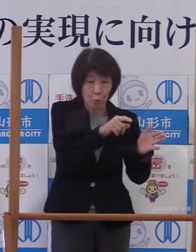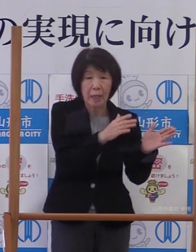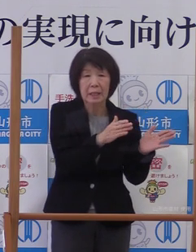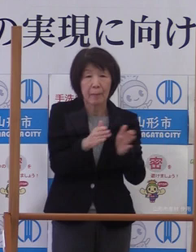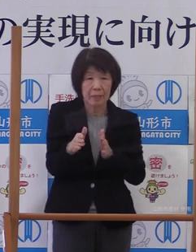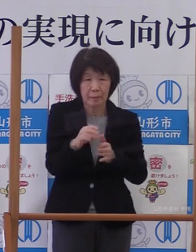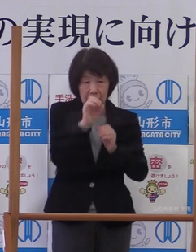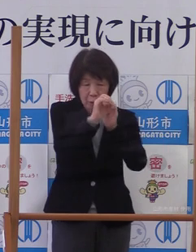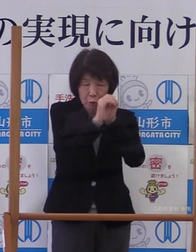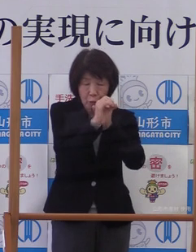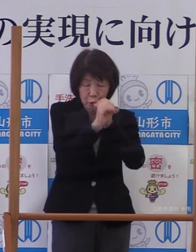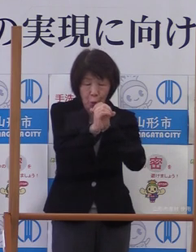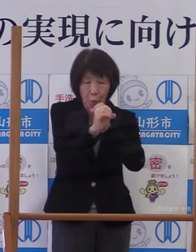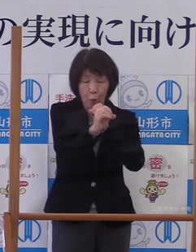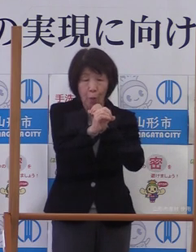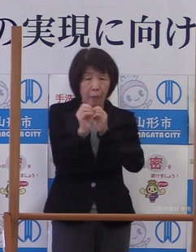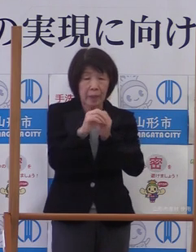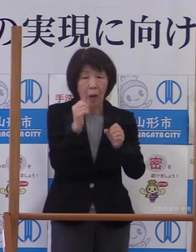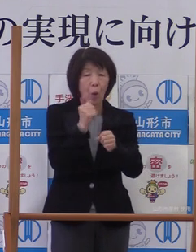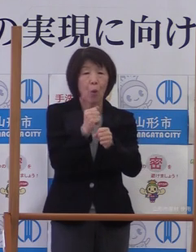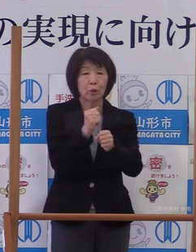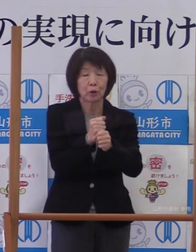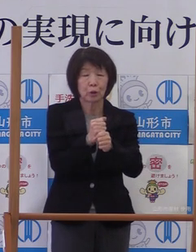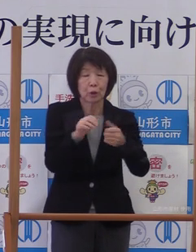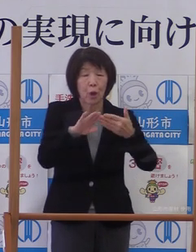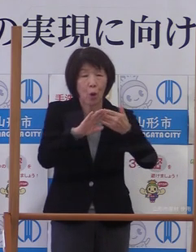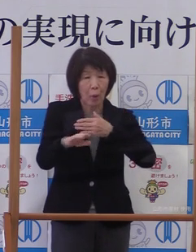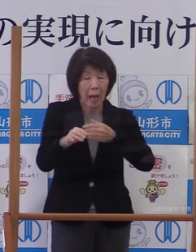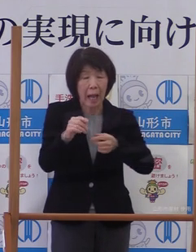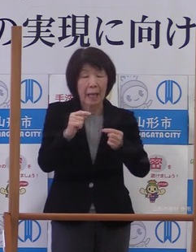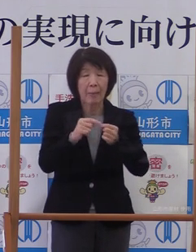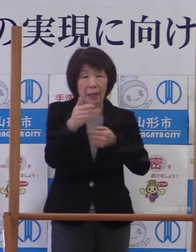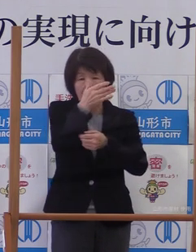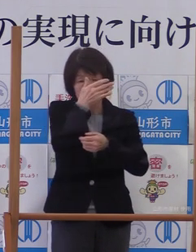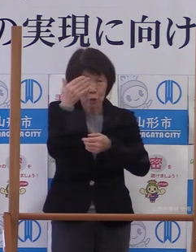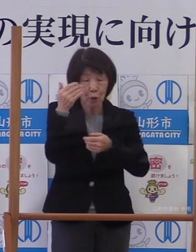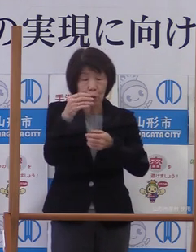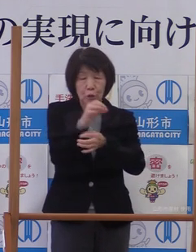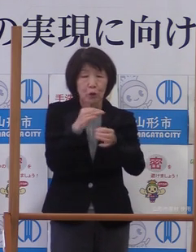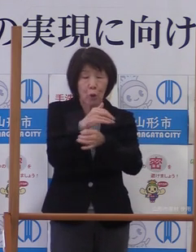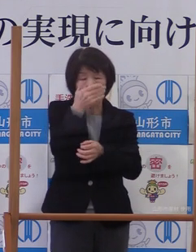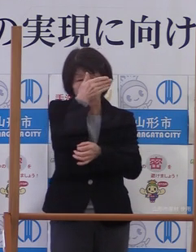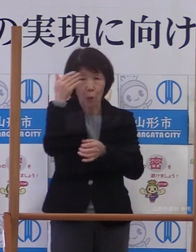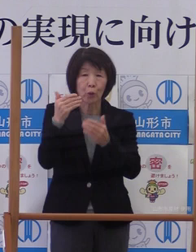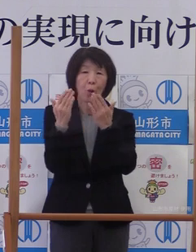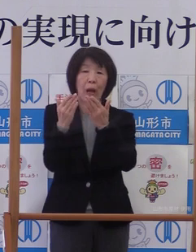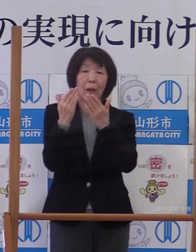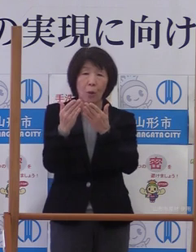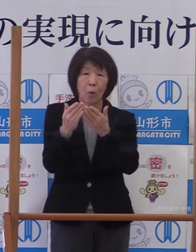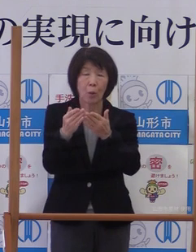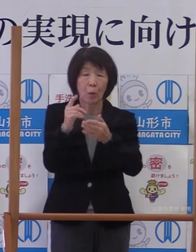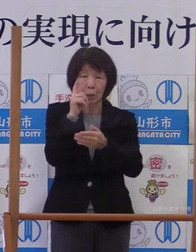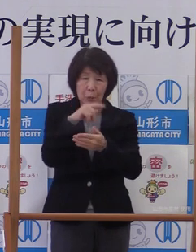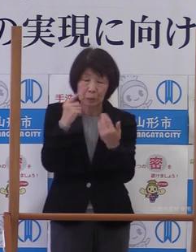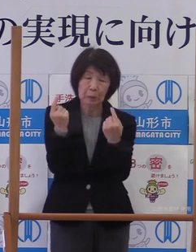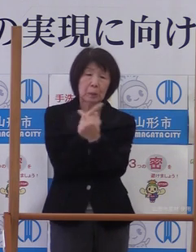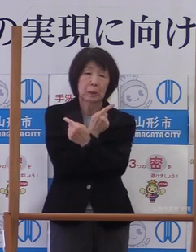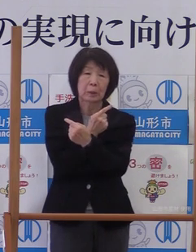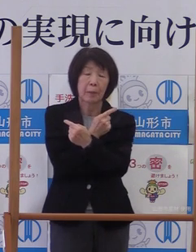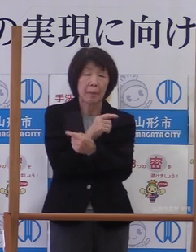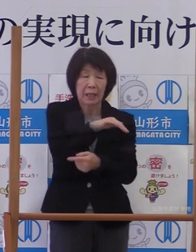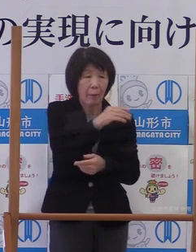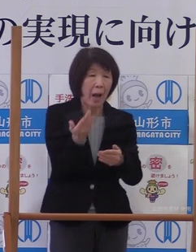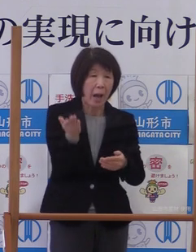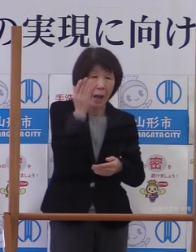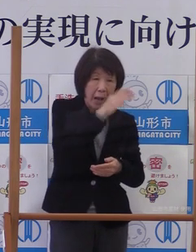量設計及び工事を行うほか、商業高等学校の校舎改築事業に伴い、隣接する赤根門丘